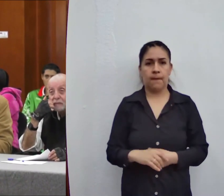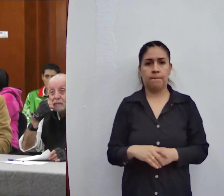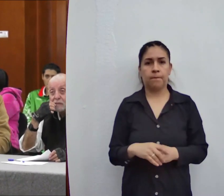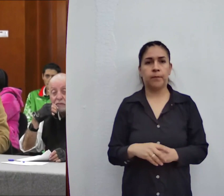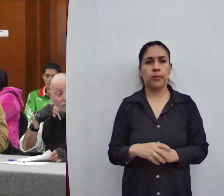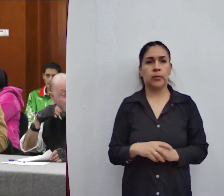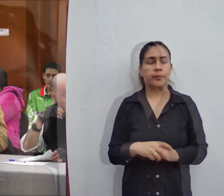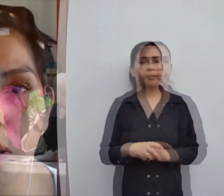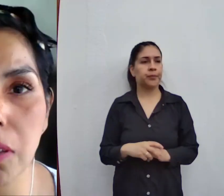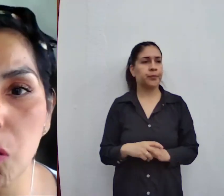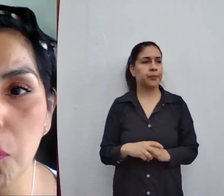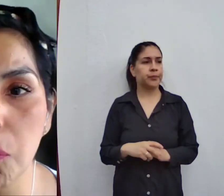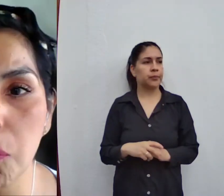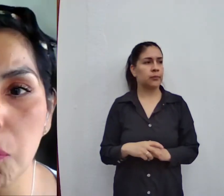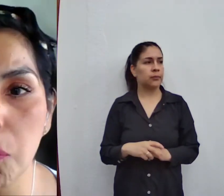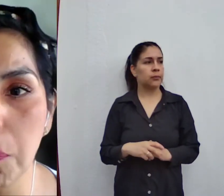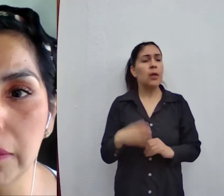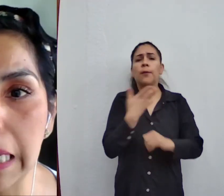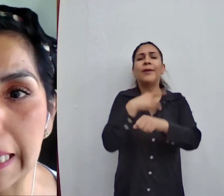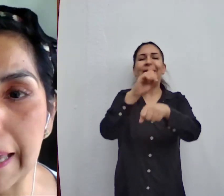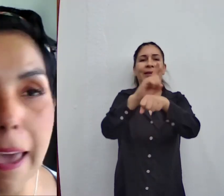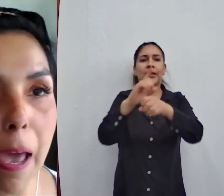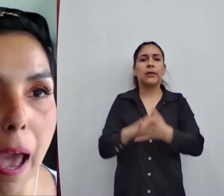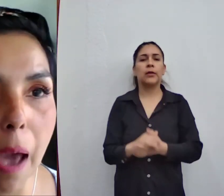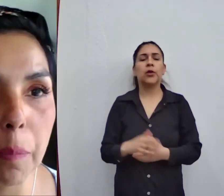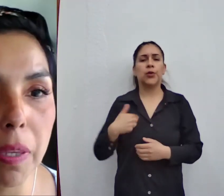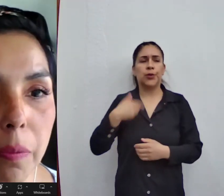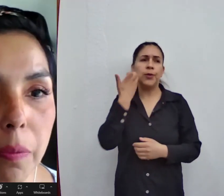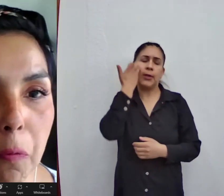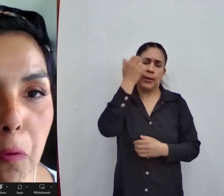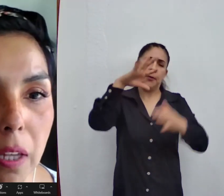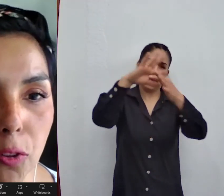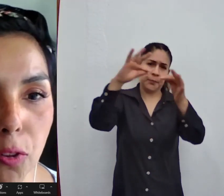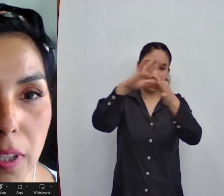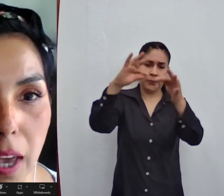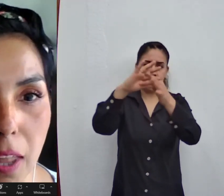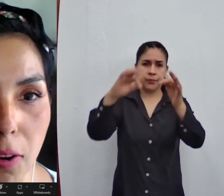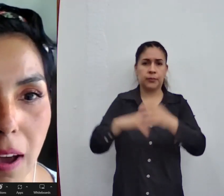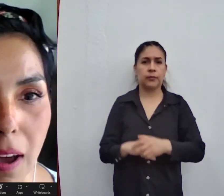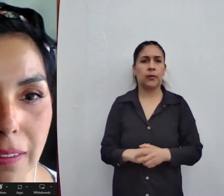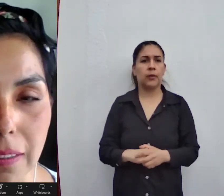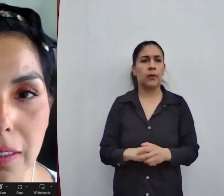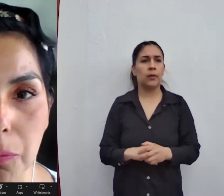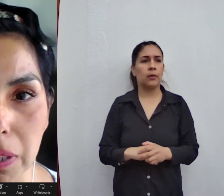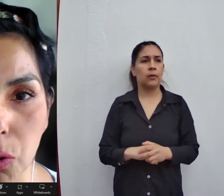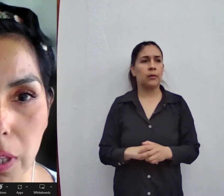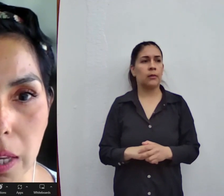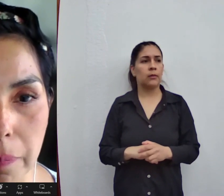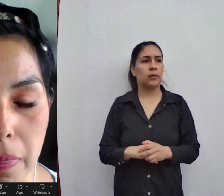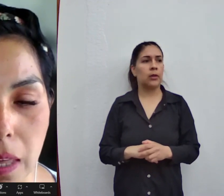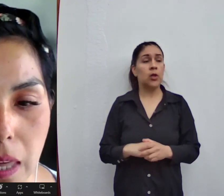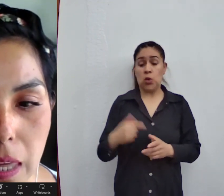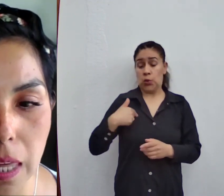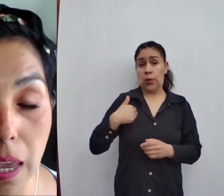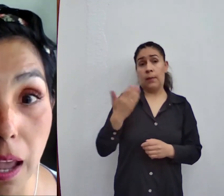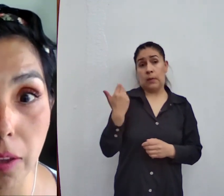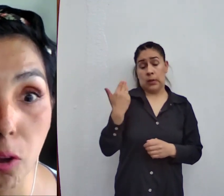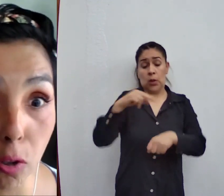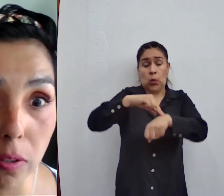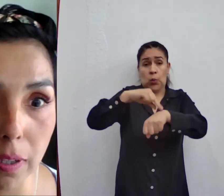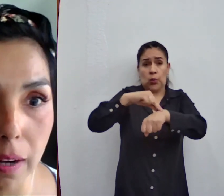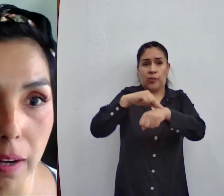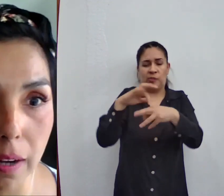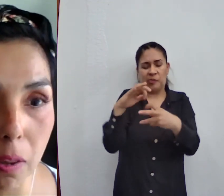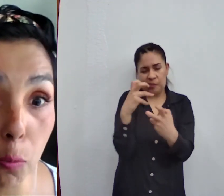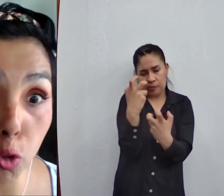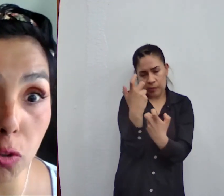En mi caso, les quiero compartir que a mí se me fue diagnosticado artritis reumatoide y yo sé que